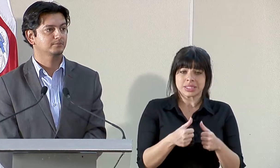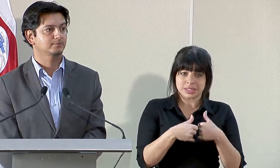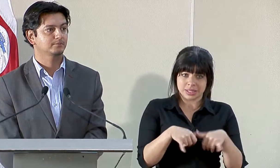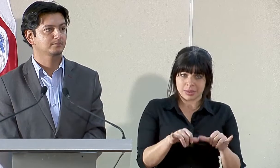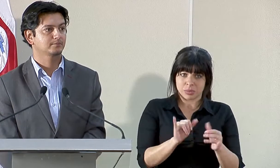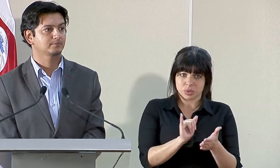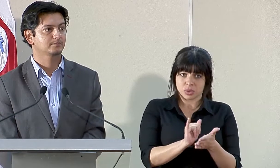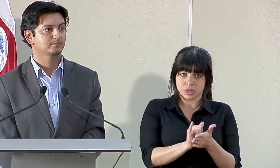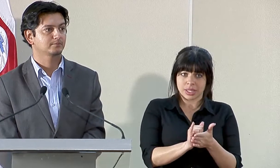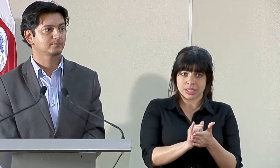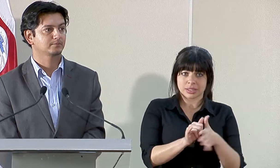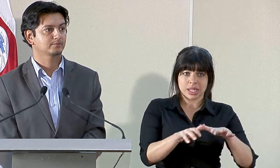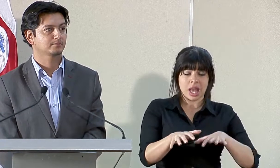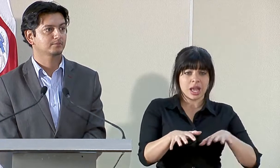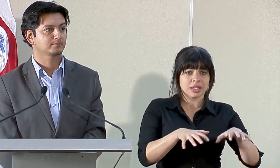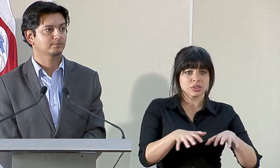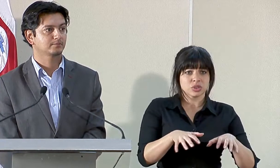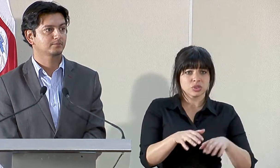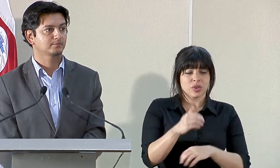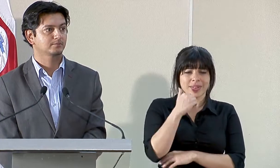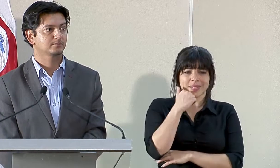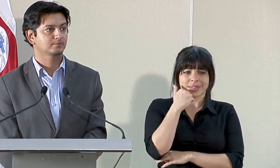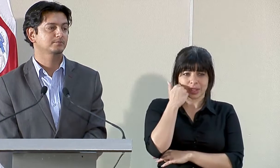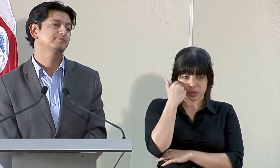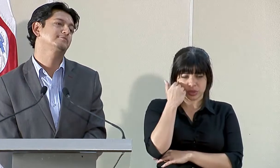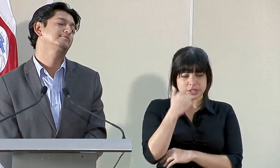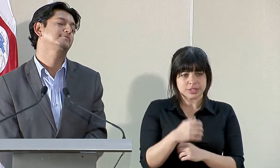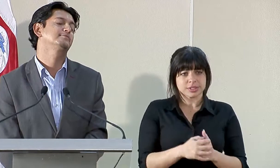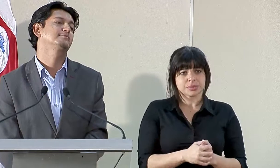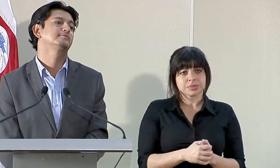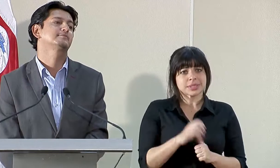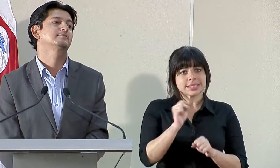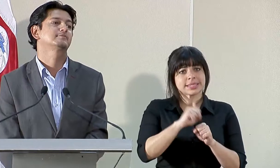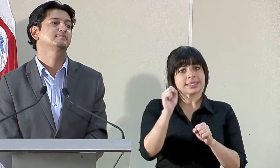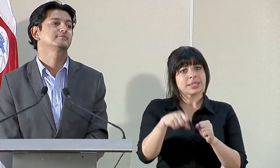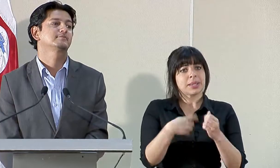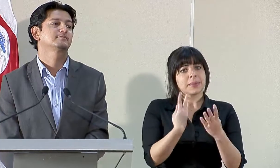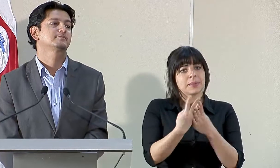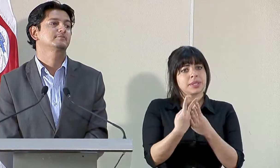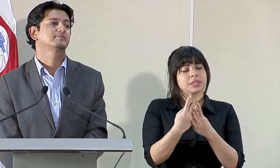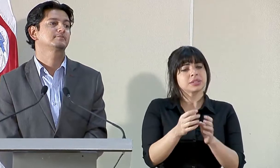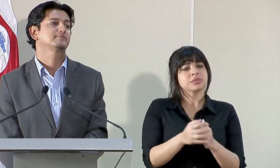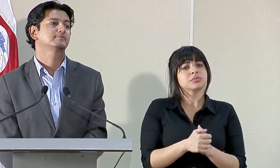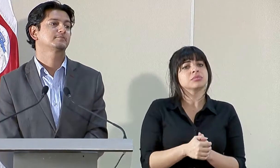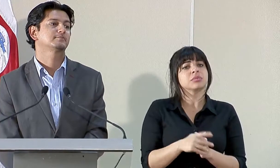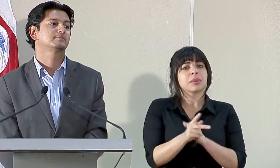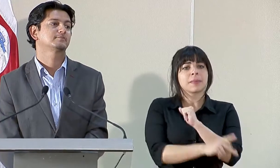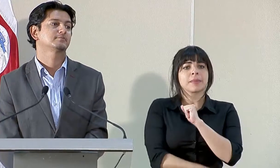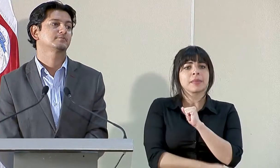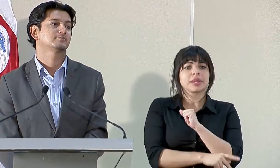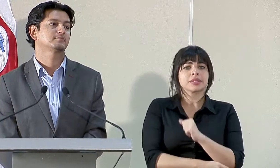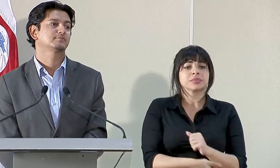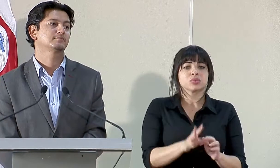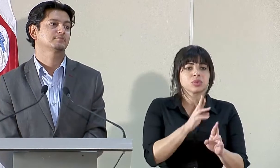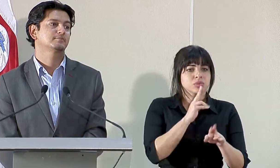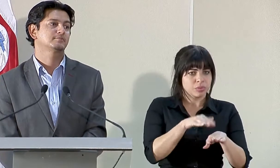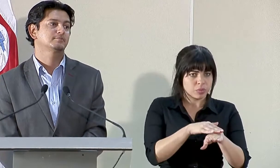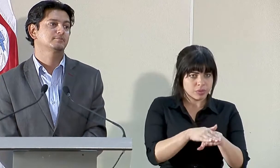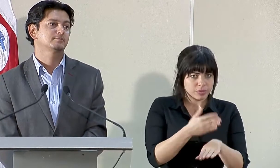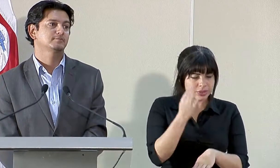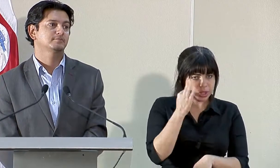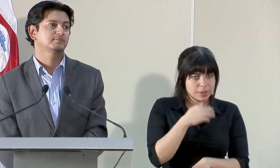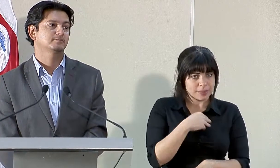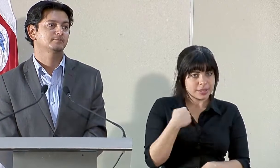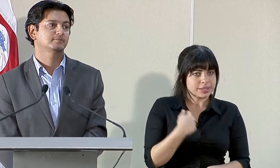seguimos con esta acción vergonzosa del sistema penitenciario del país? Su respuesta, por favor,